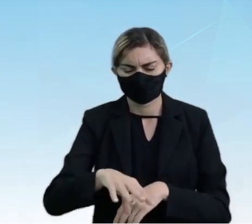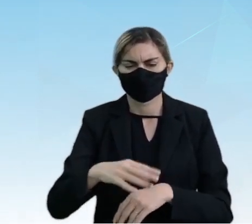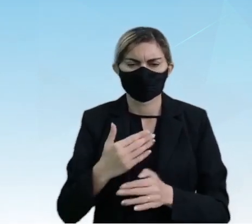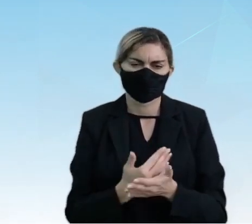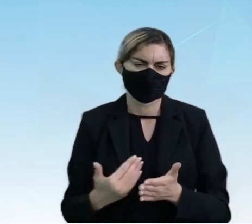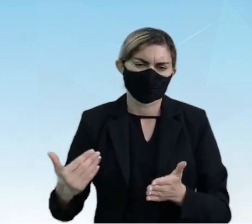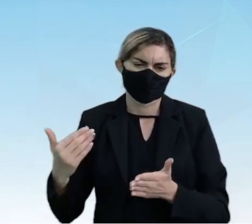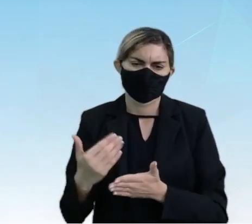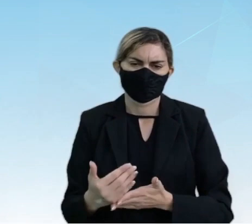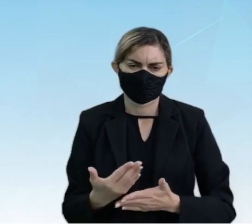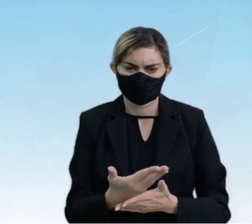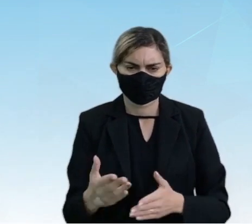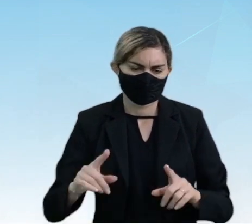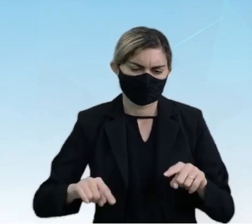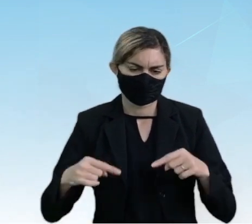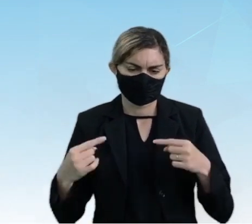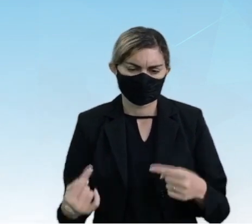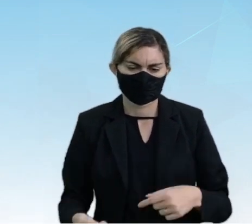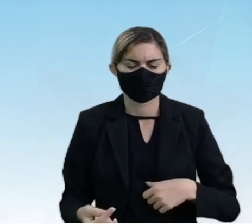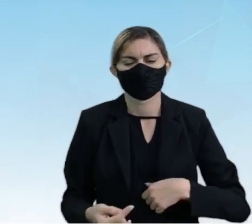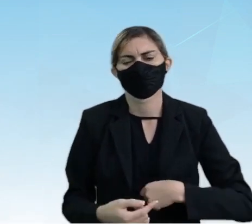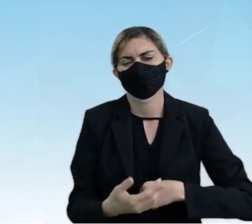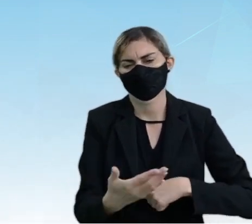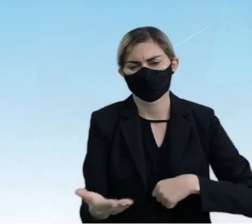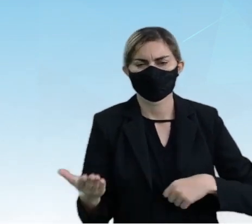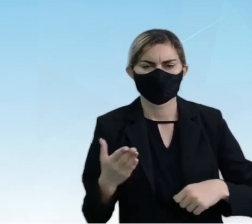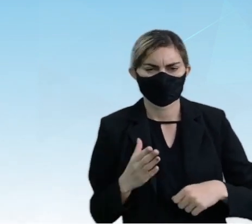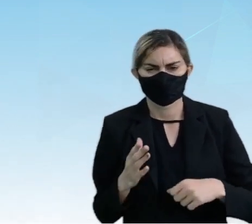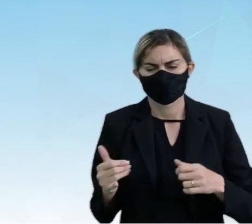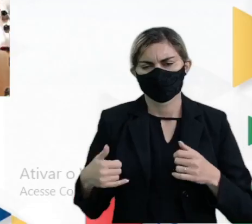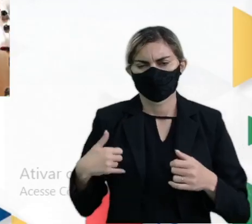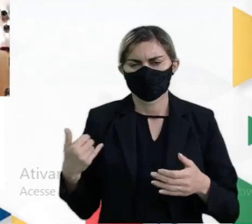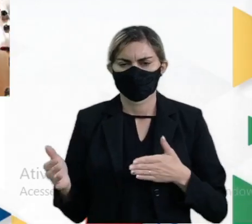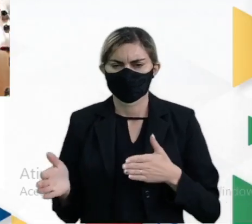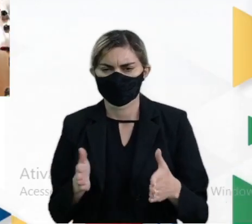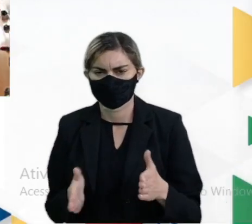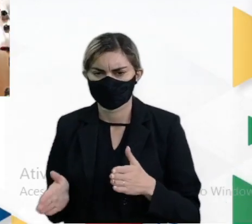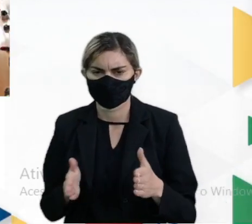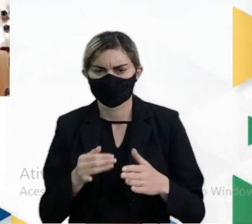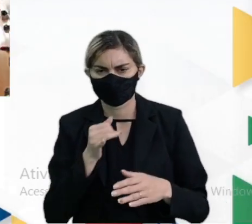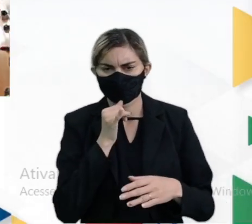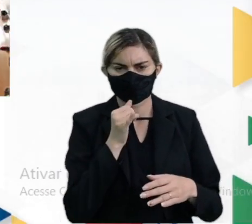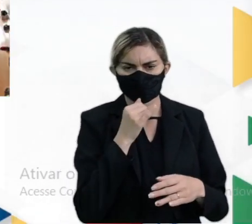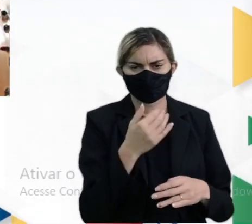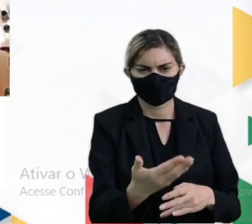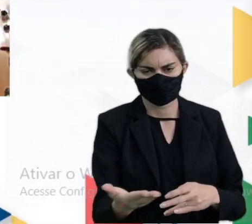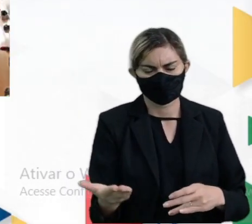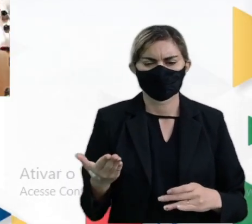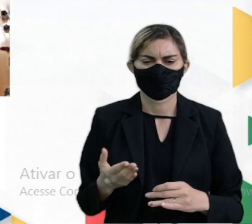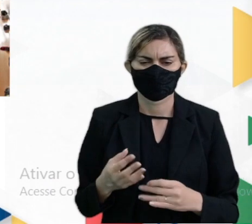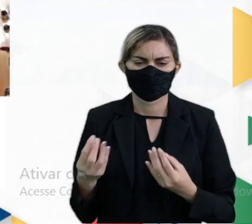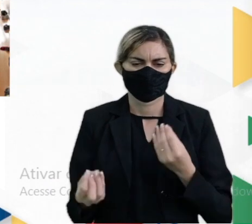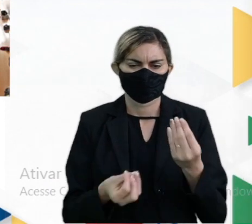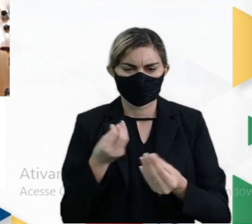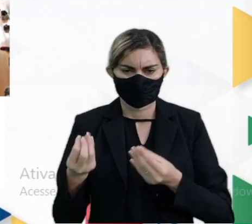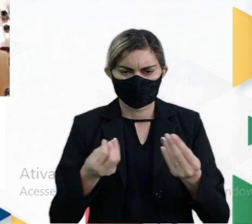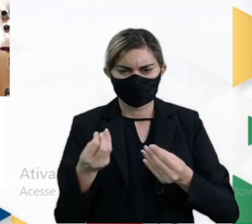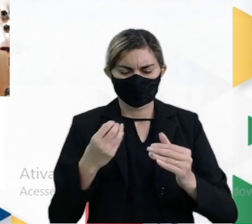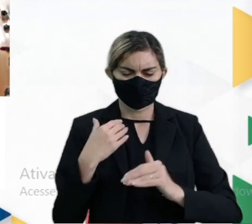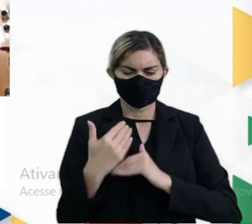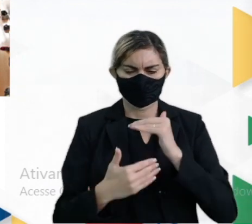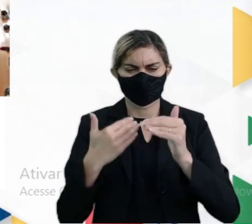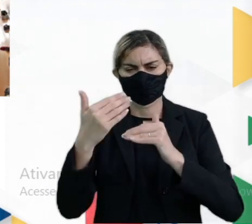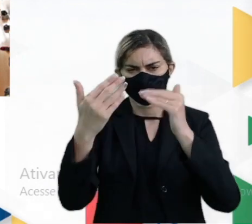pouco mais competitivo. Tá? Na idade contemporânea, eu botei alguns exemplos para vocês, né, de como a ginástica foi